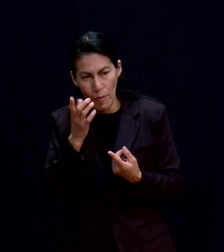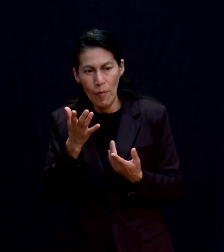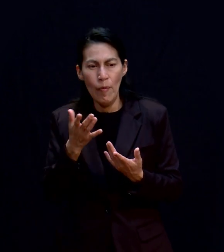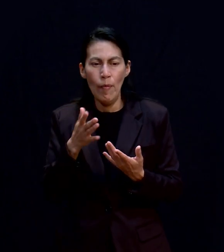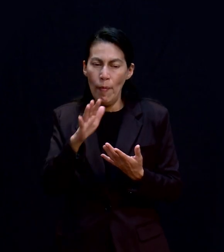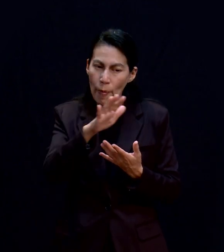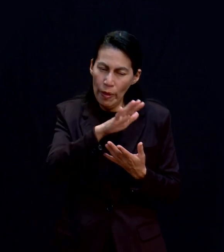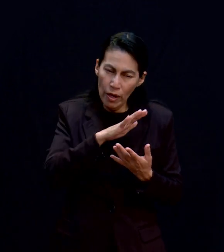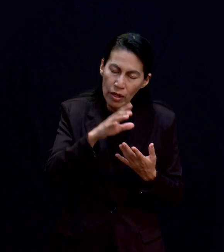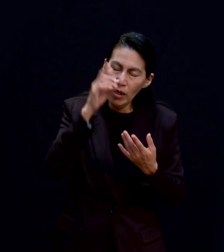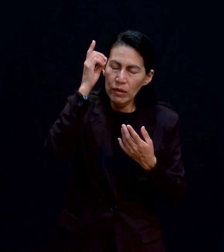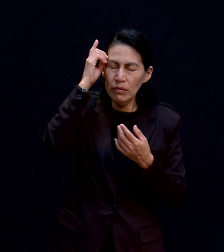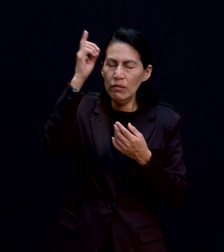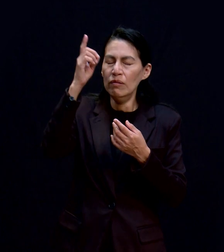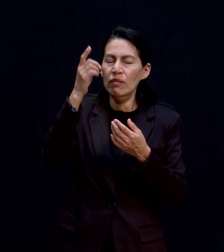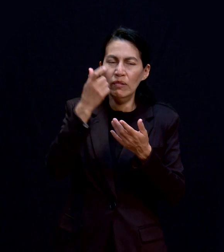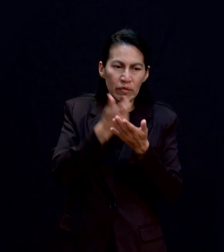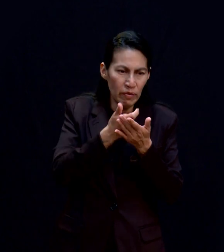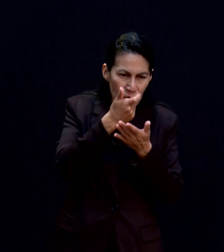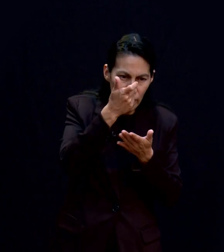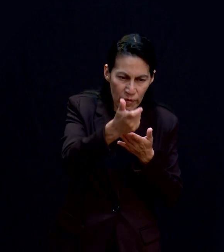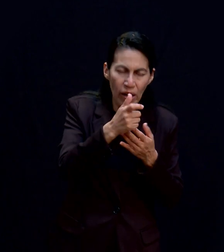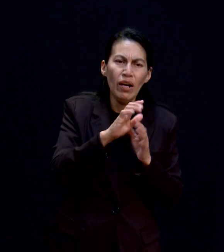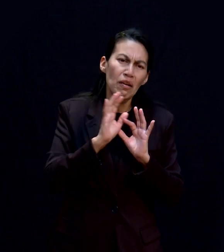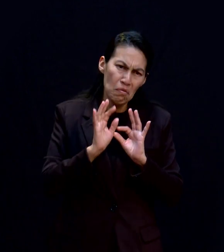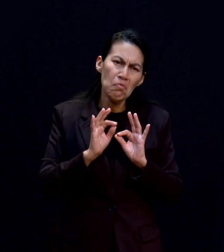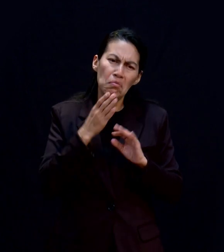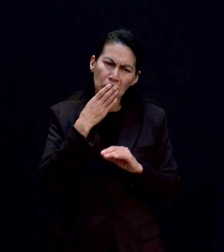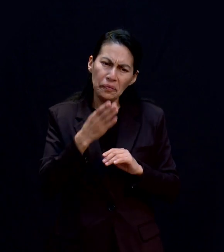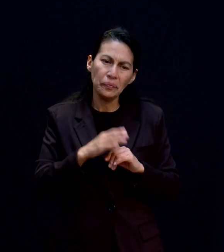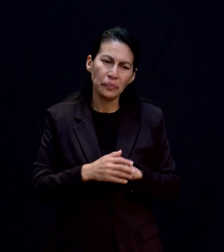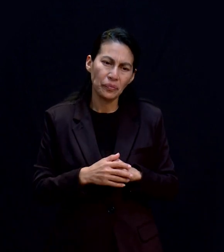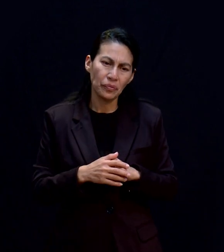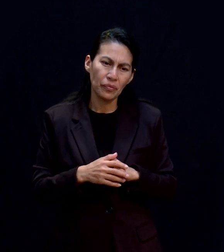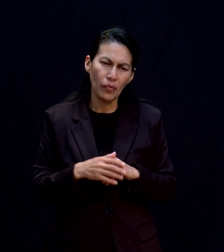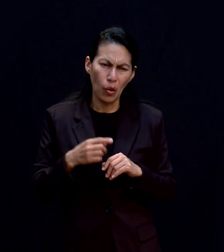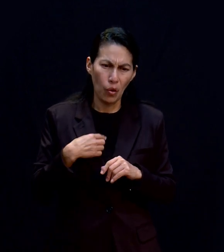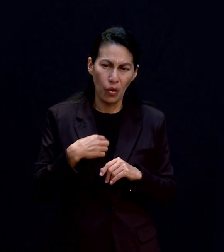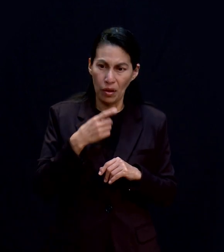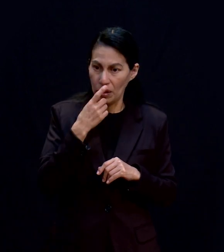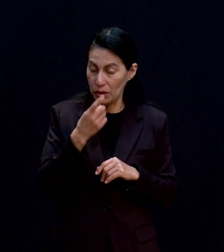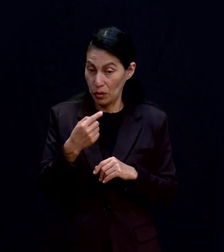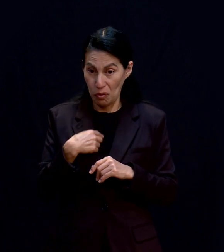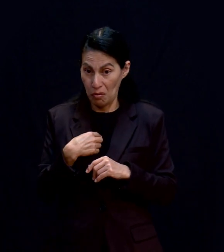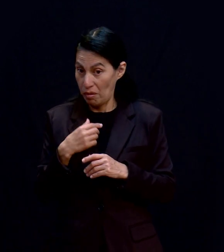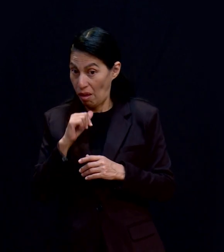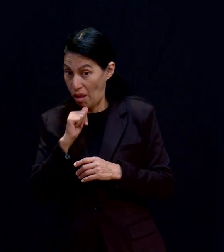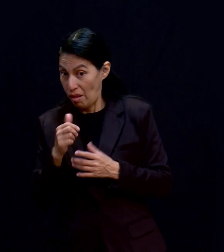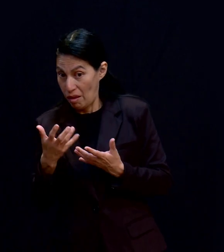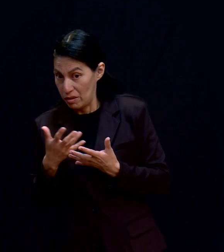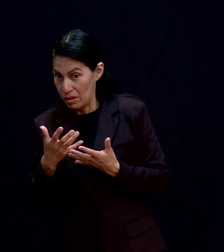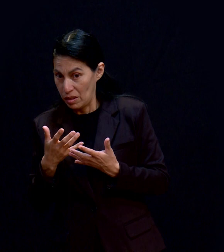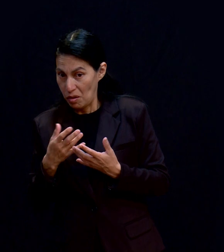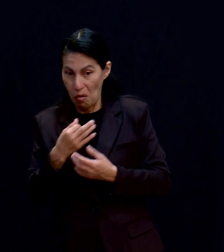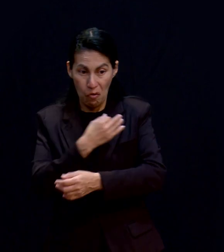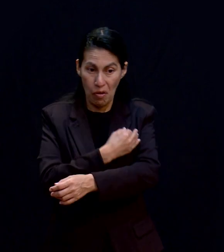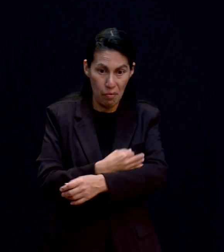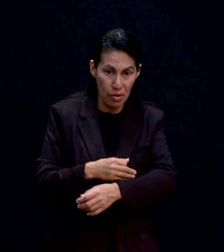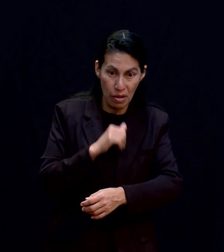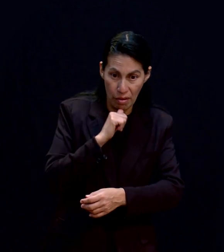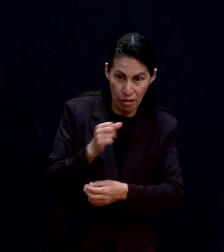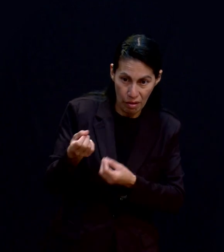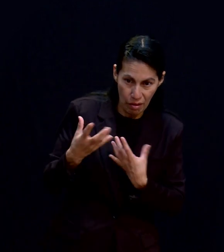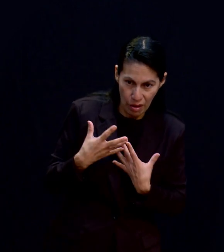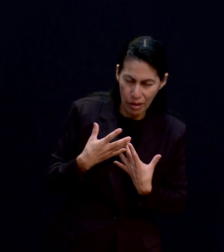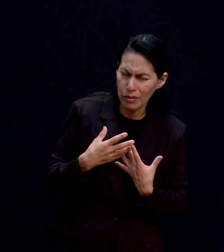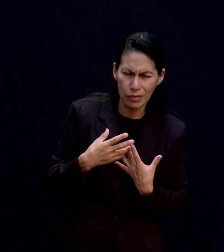hospedaje no quiere decir tal vez de que nunca he tenido nada verdad por mi cuenta ni